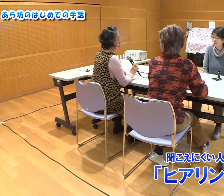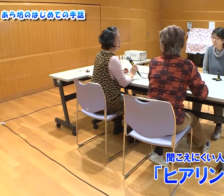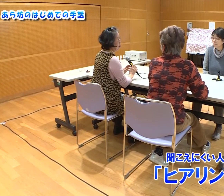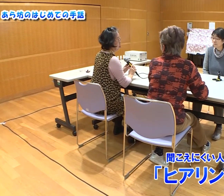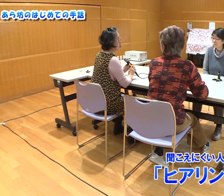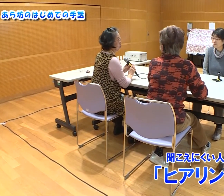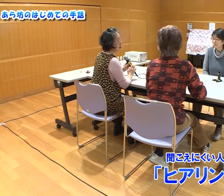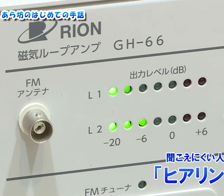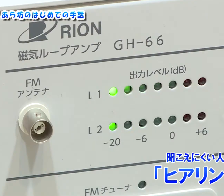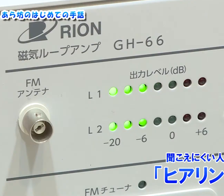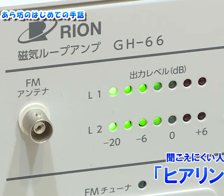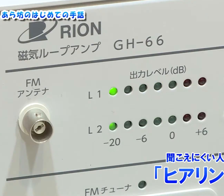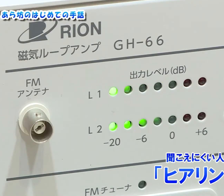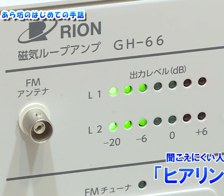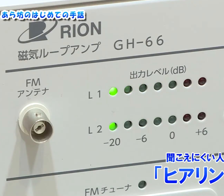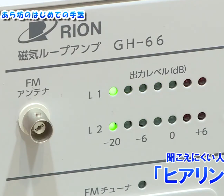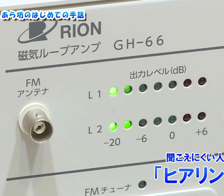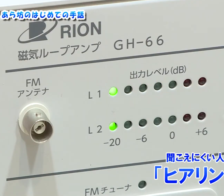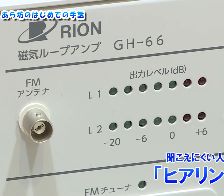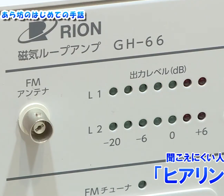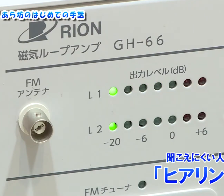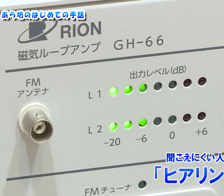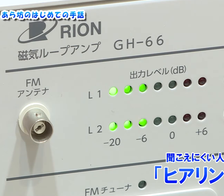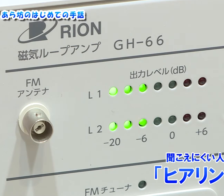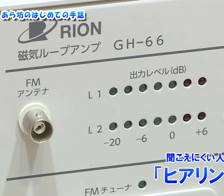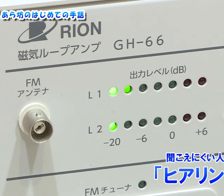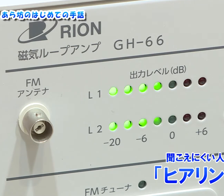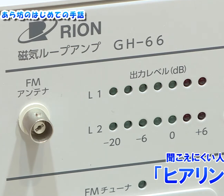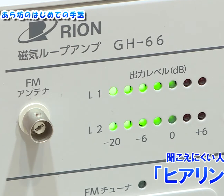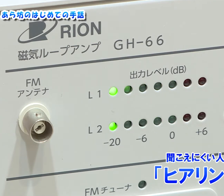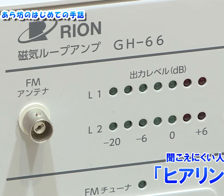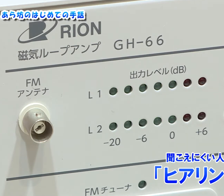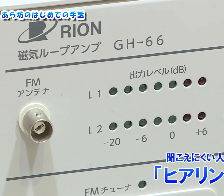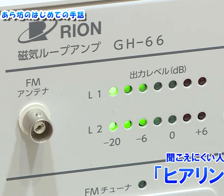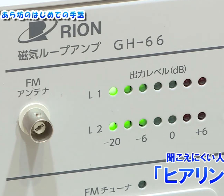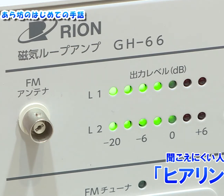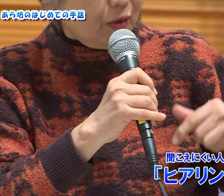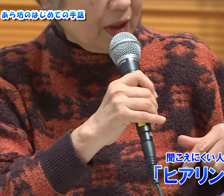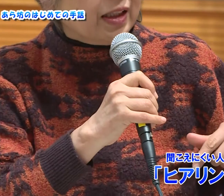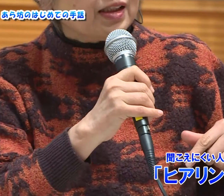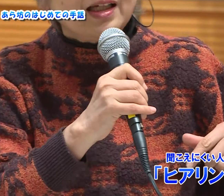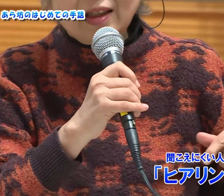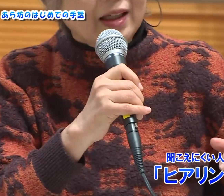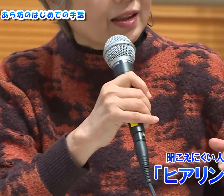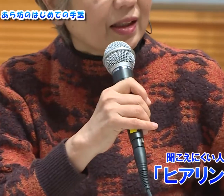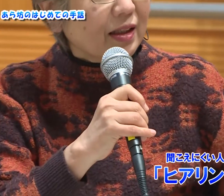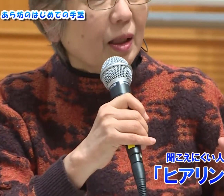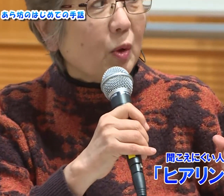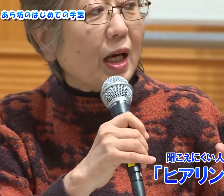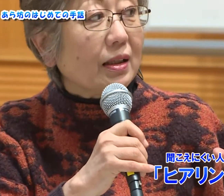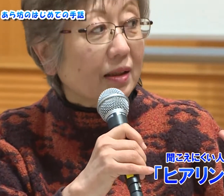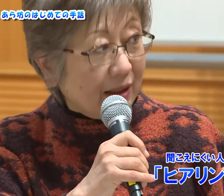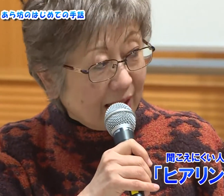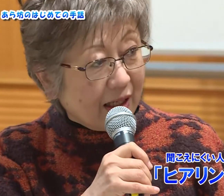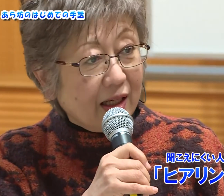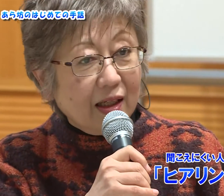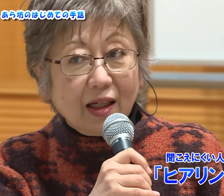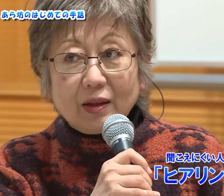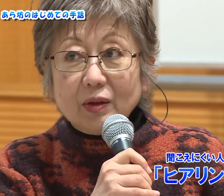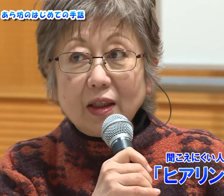ループ。聞こえにくい人の聞こえを支援する設備で、磁界を発生させるループアンテナを通すこと